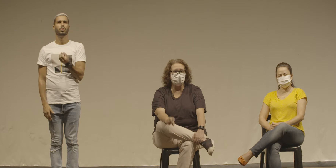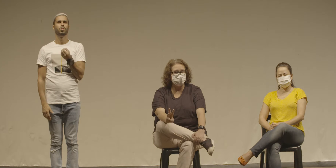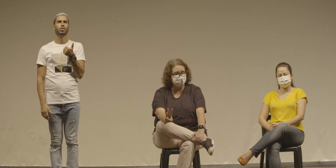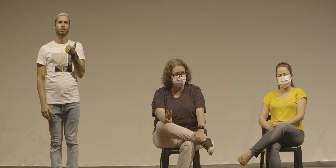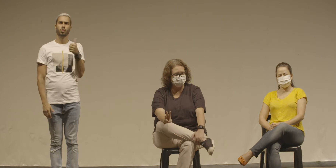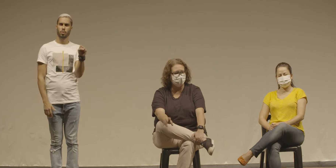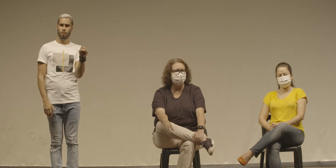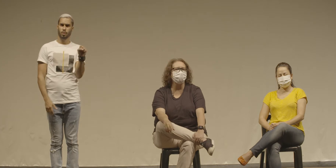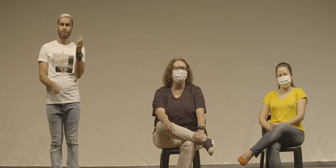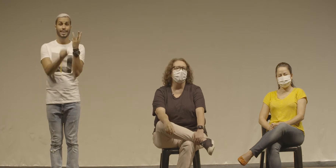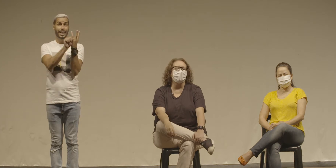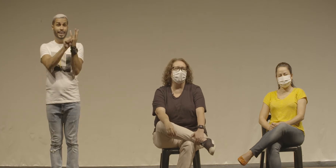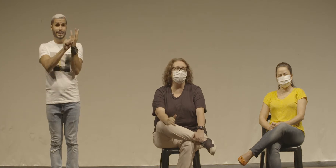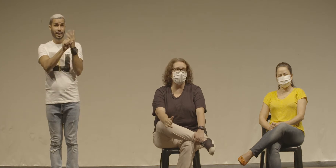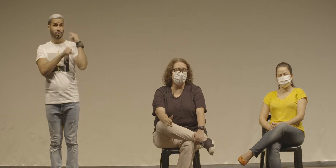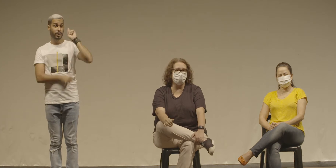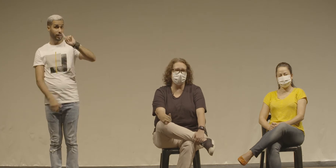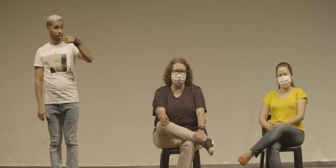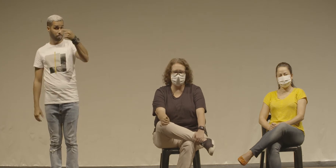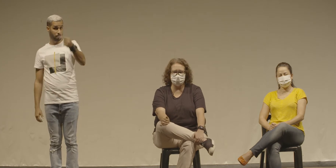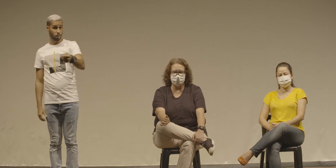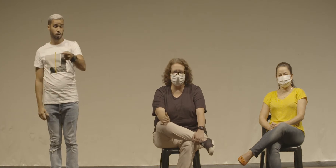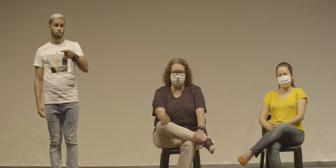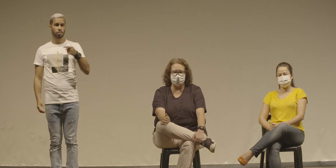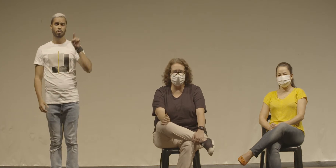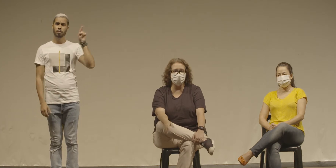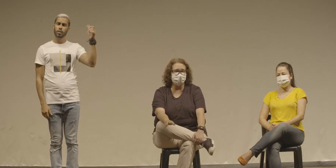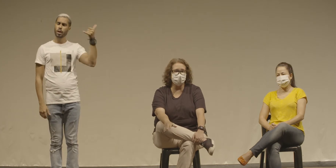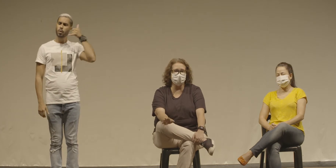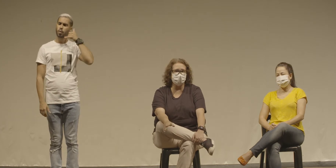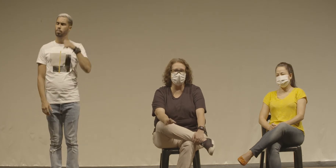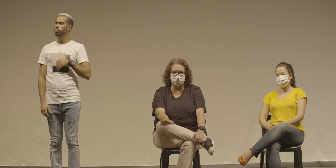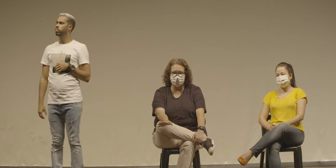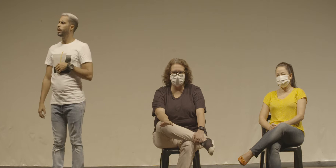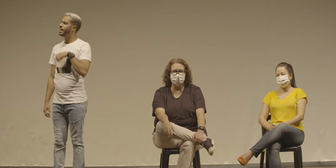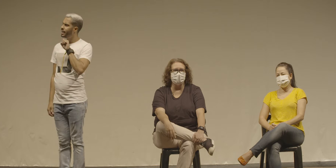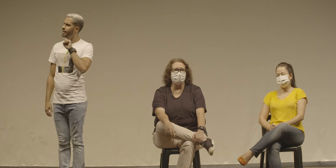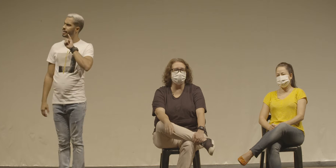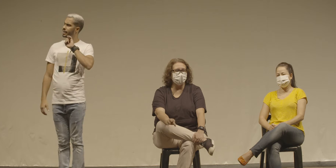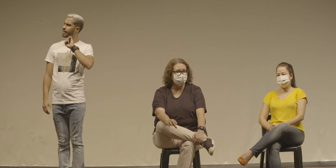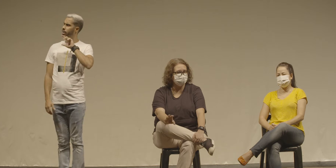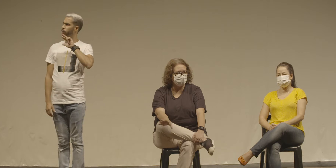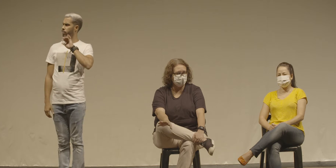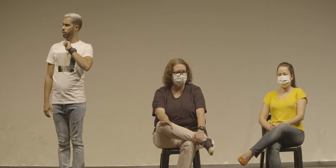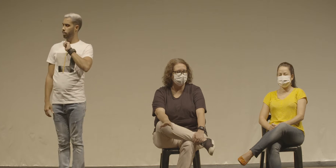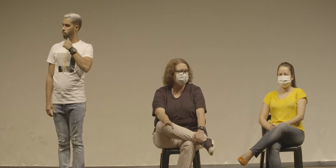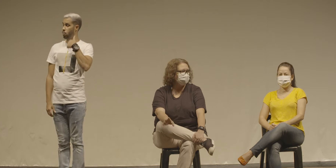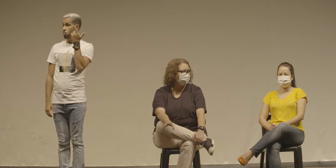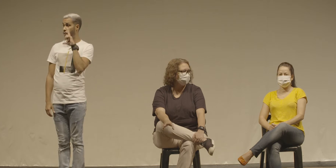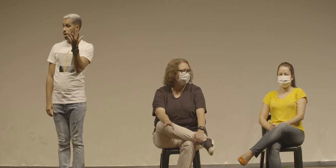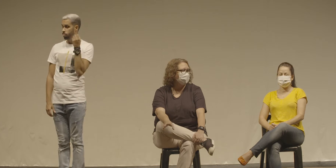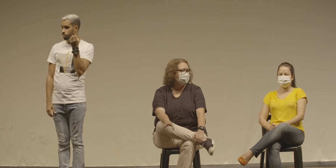2018, 3 anos depois, ela me ligou e falou, Silvia, eu consegui aqui uma verba, me faz um orçamento